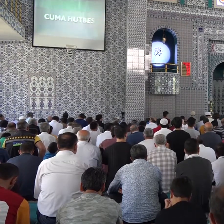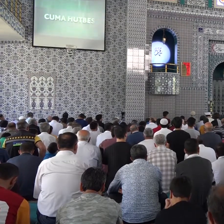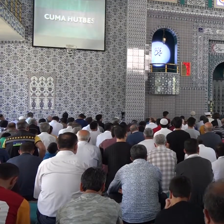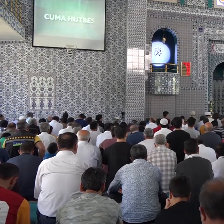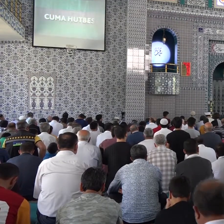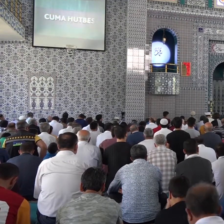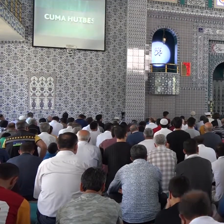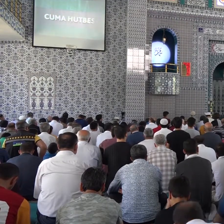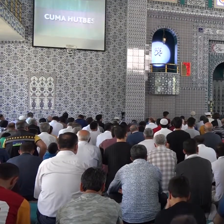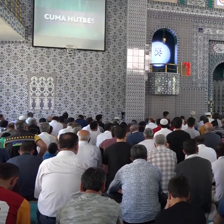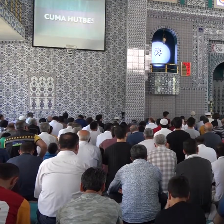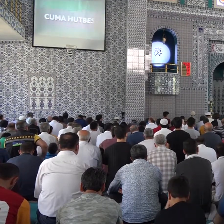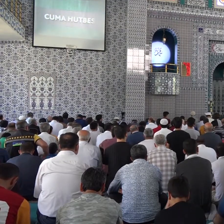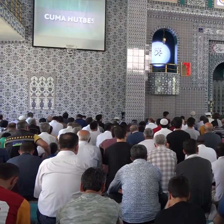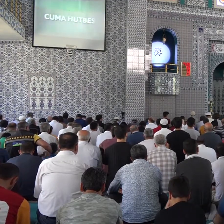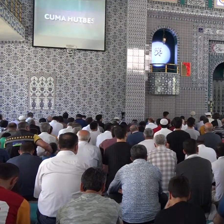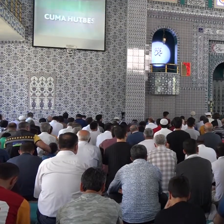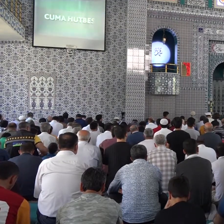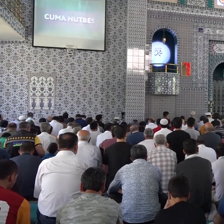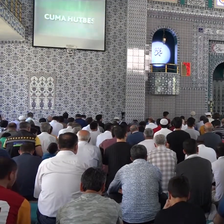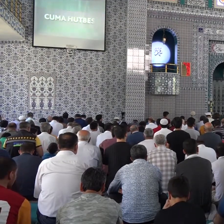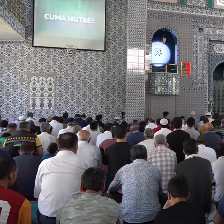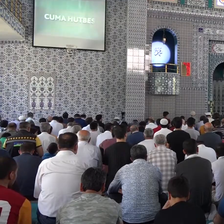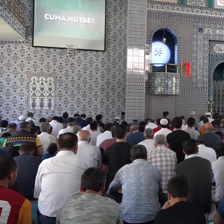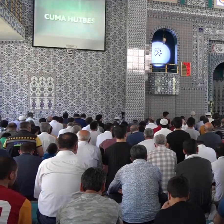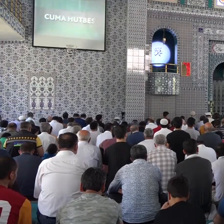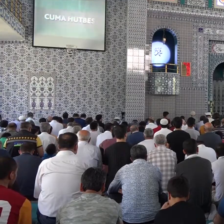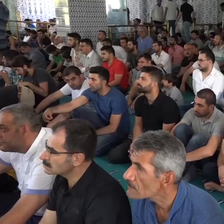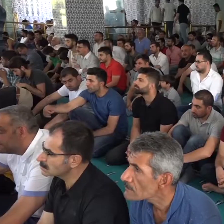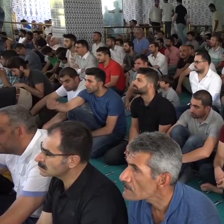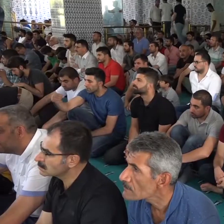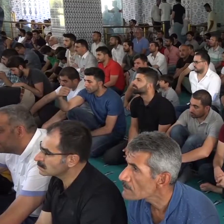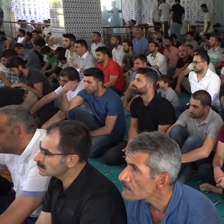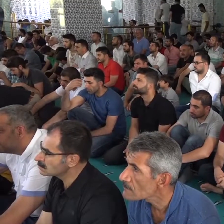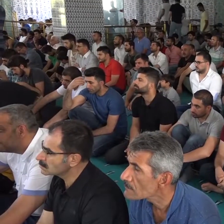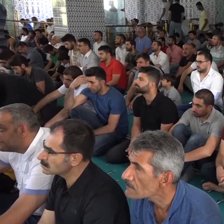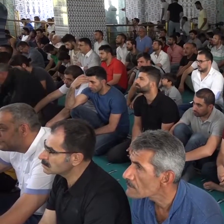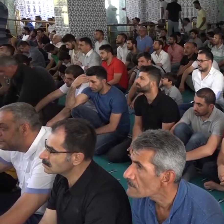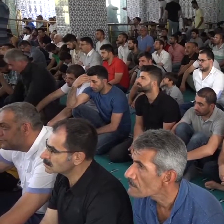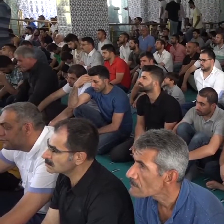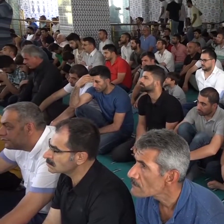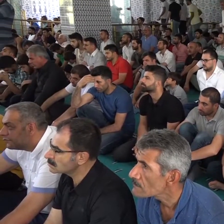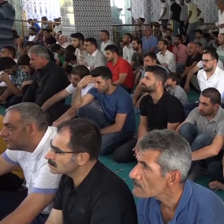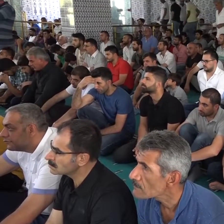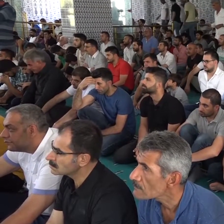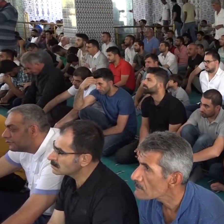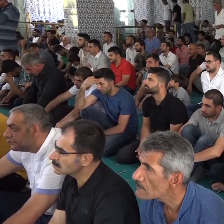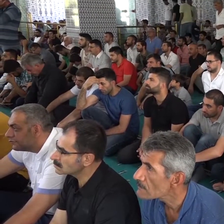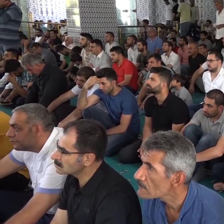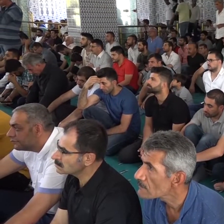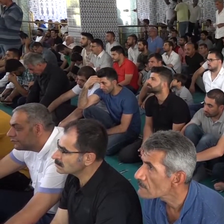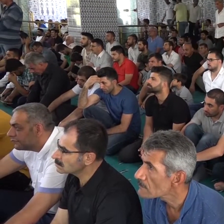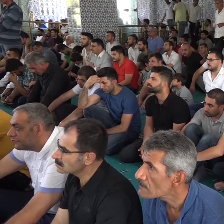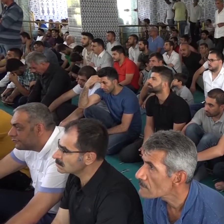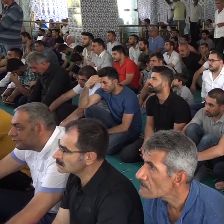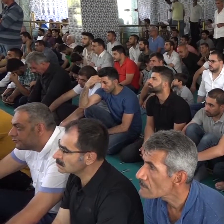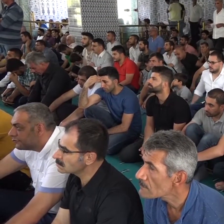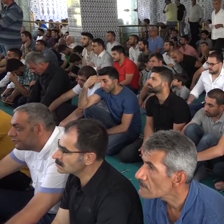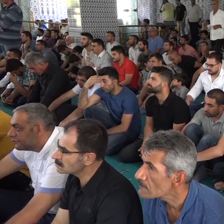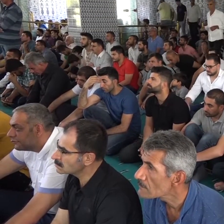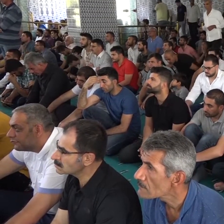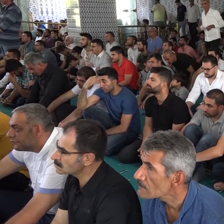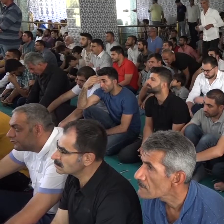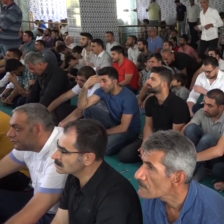أن سيدنا محمدًا عبده ورسوله. وذلك خير، ذلك